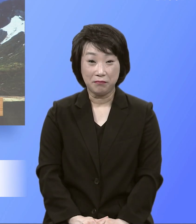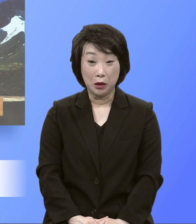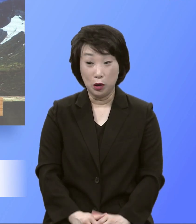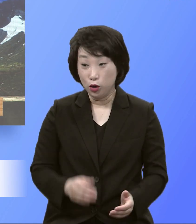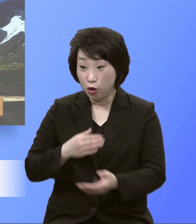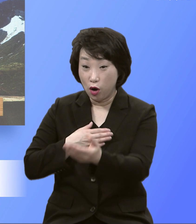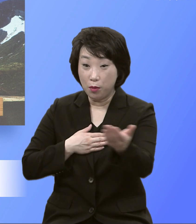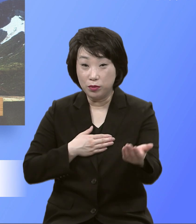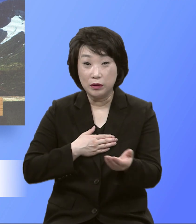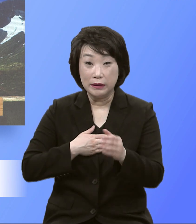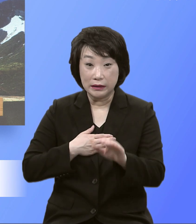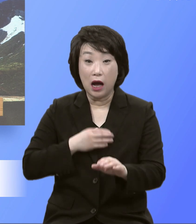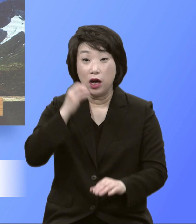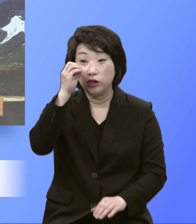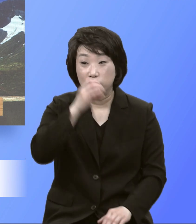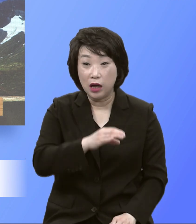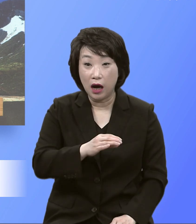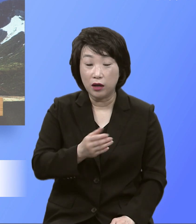여러분이 그냥